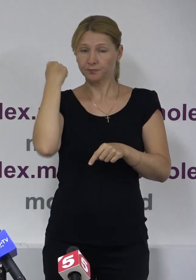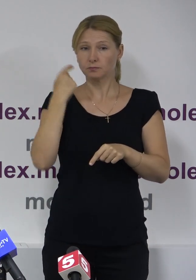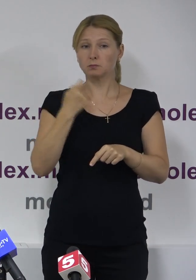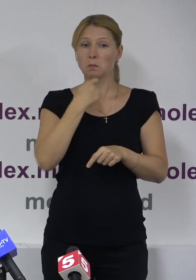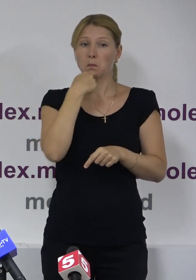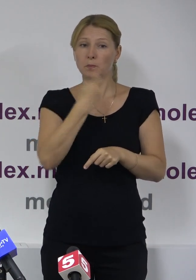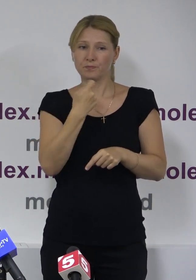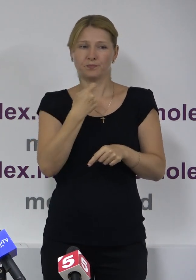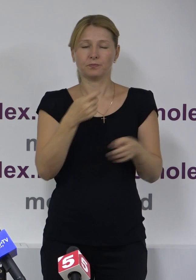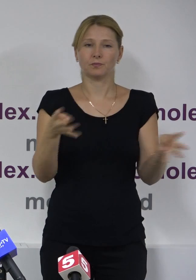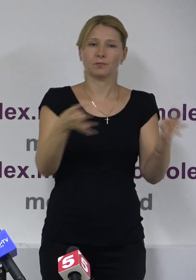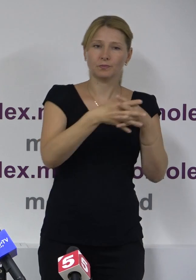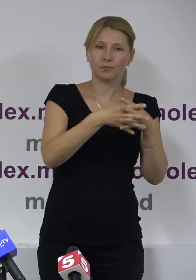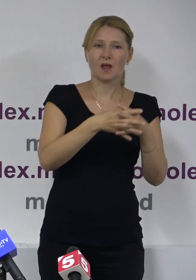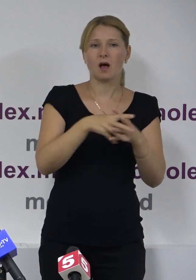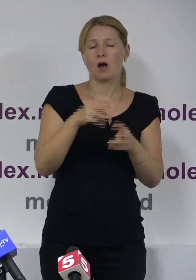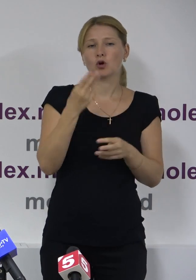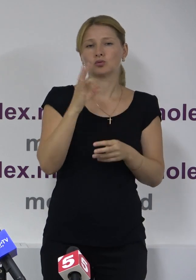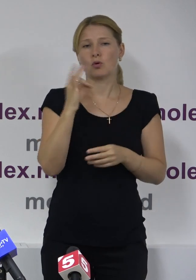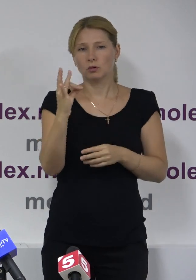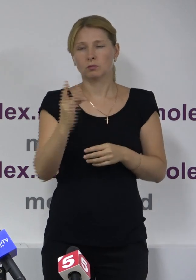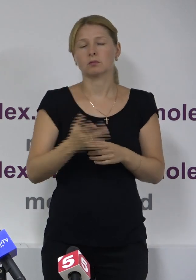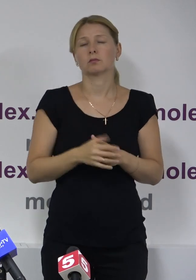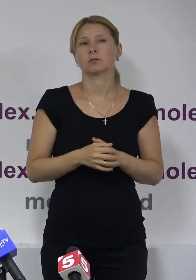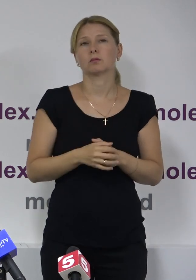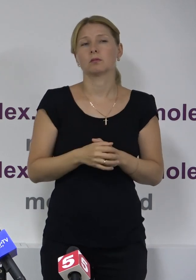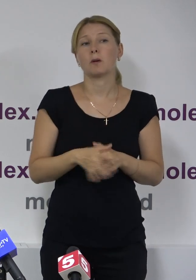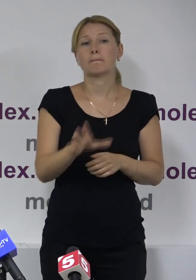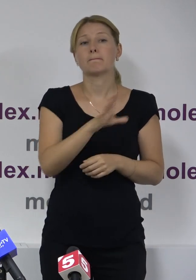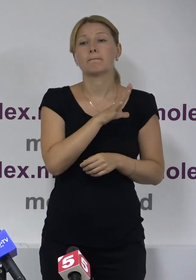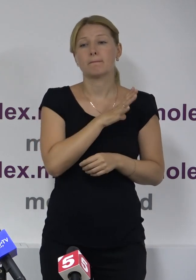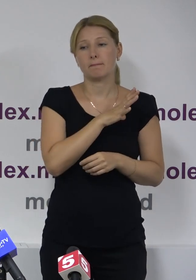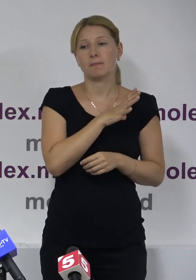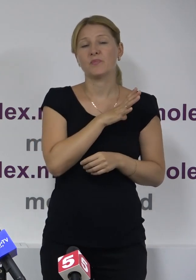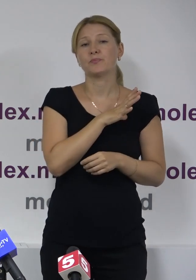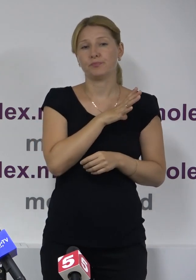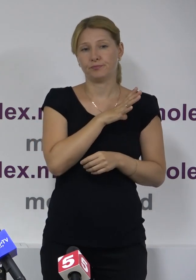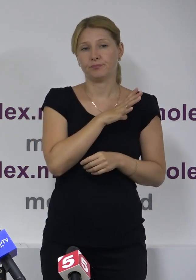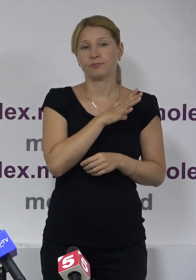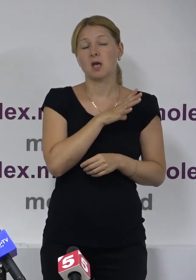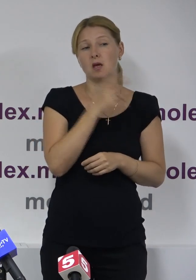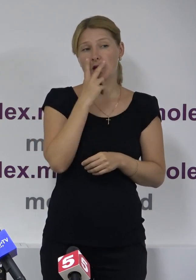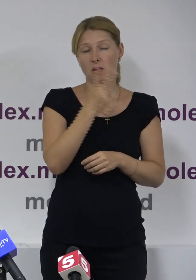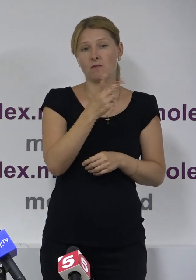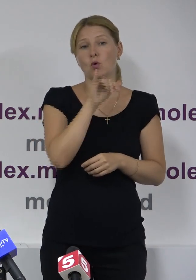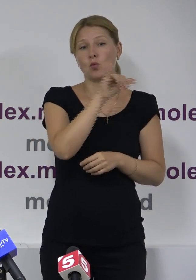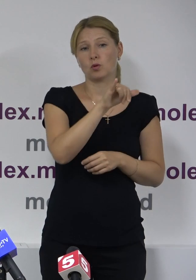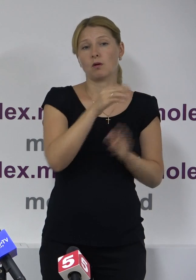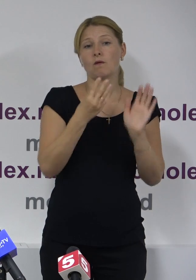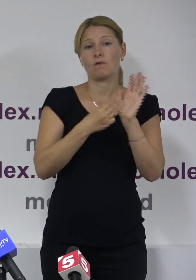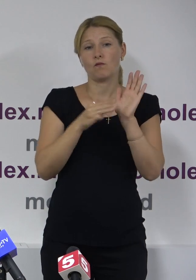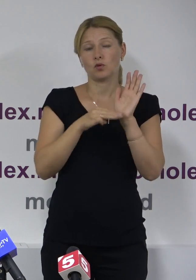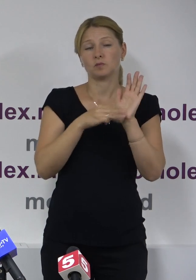partidele afiliate lui Ilan Șor au avut sau am estimat circa 82%